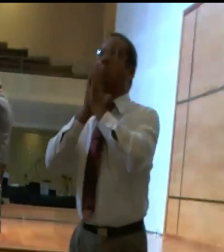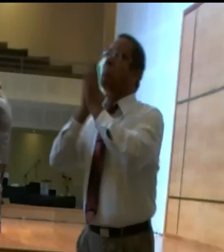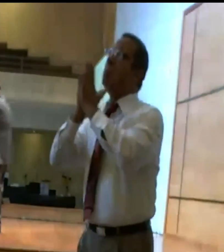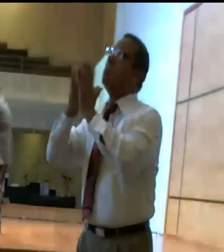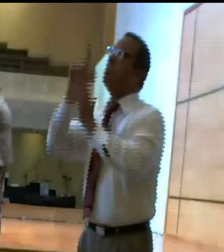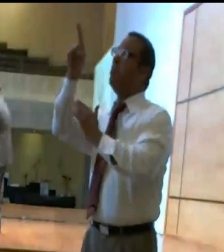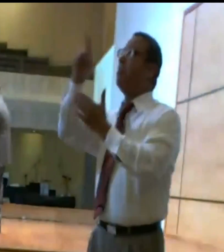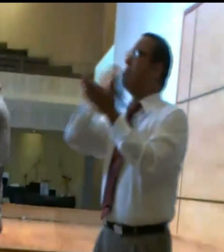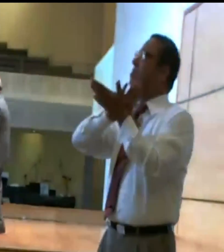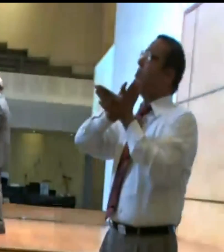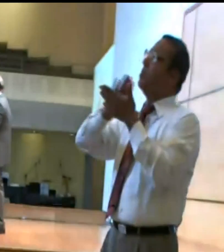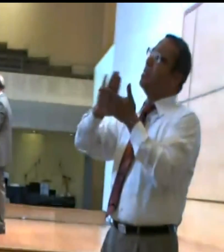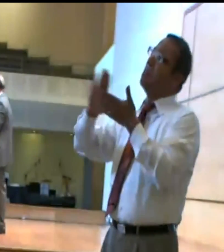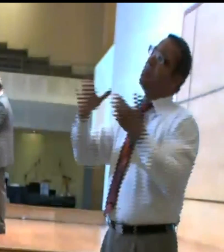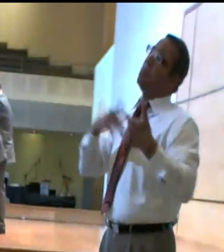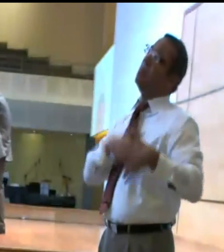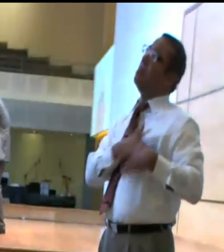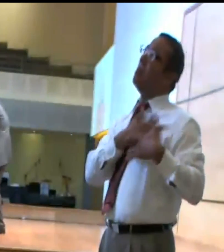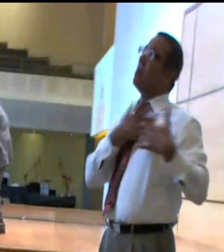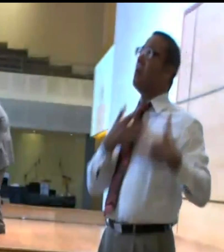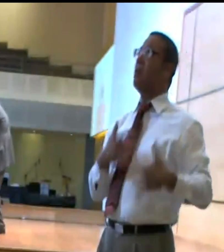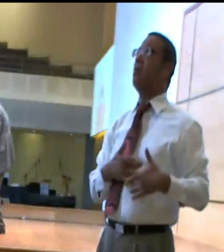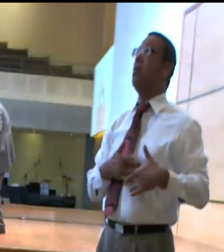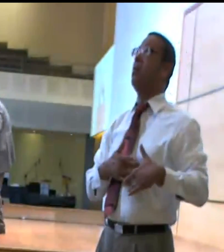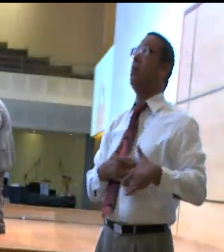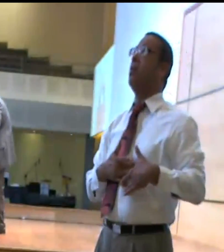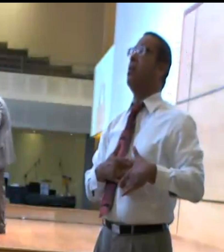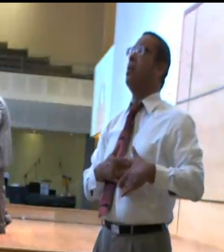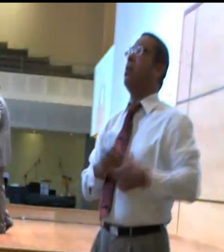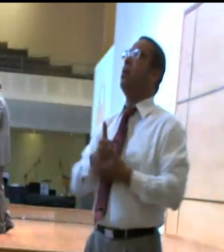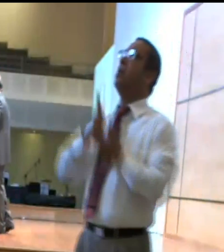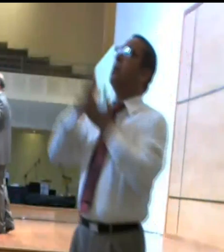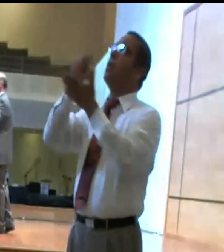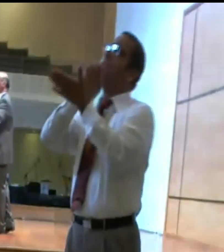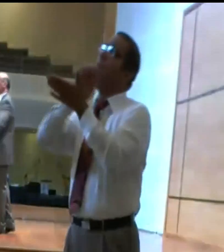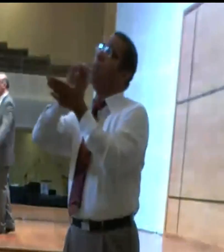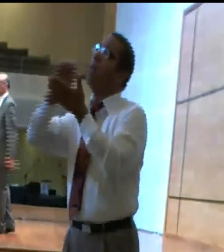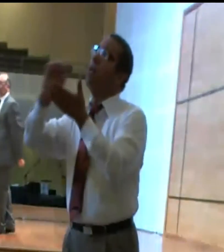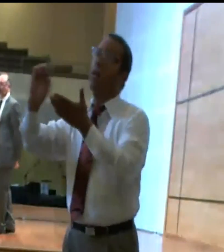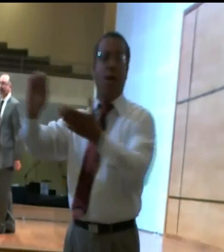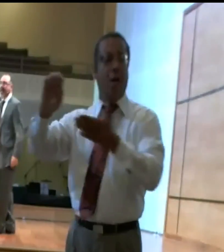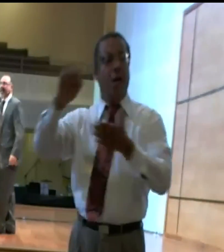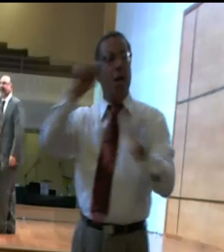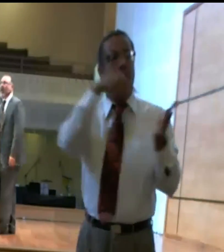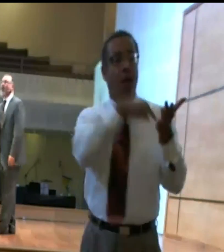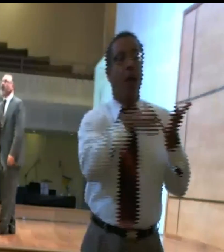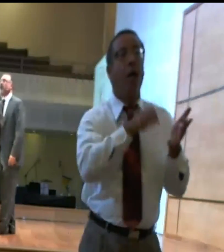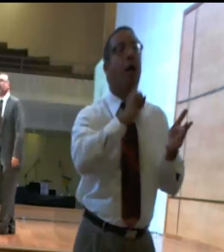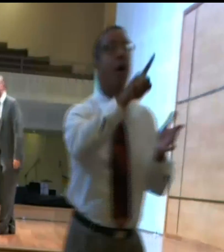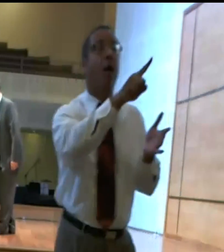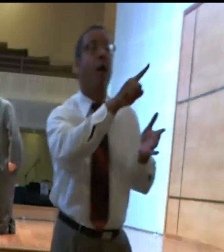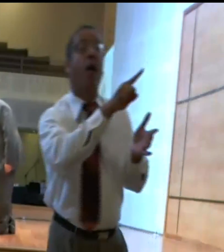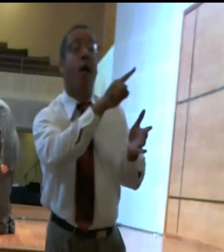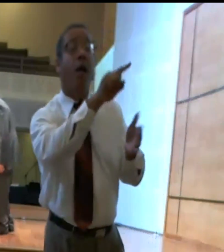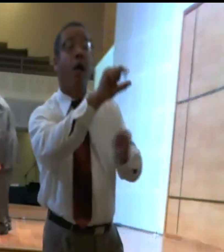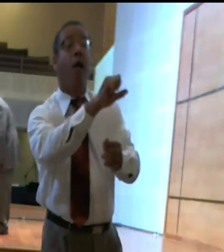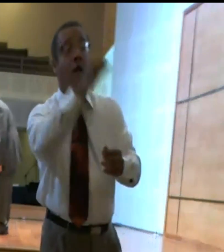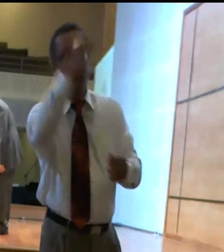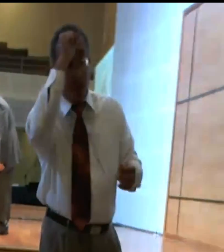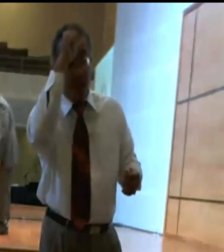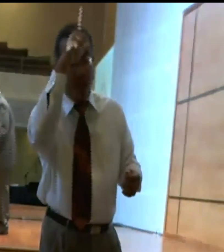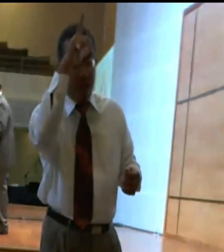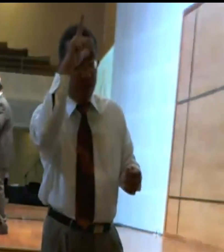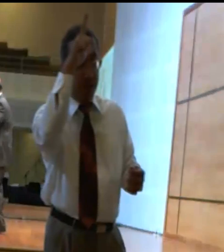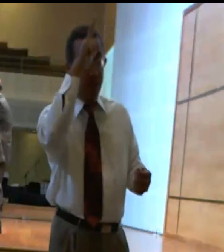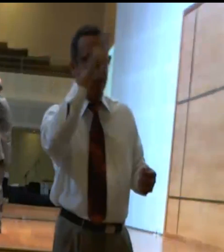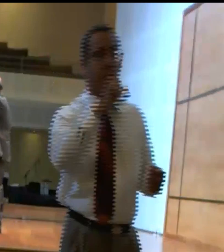queda postrado en su pecado. El hombre sabio se aplica el poder del Evangelio. Es por eso que Salomón nos dice aquí que ese